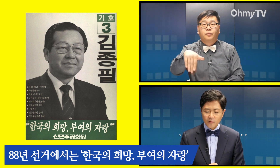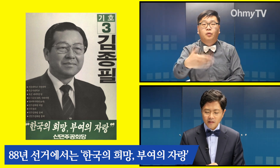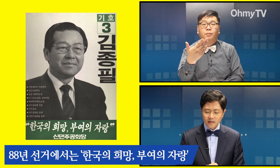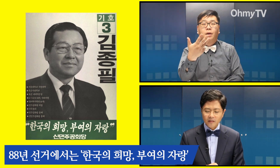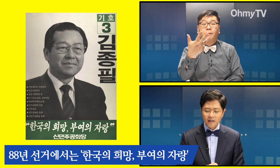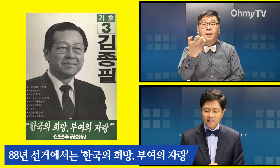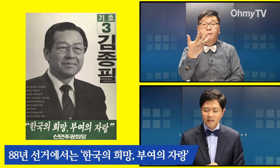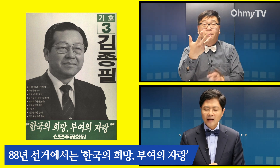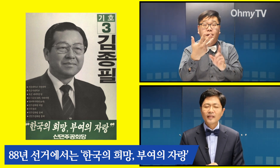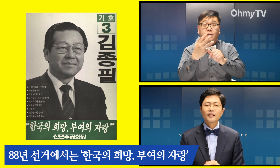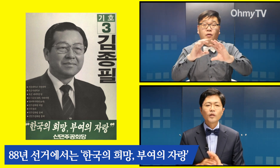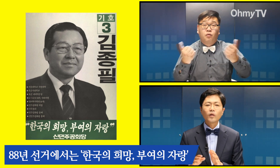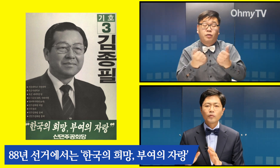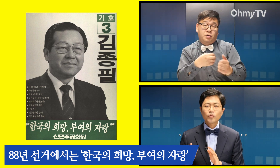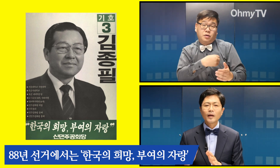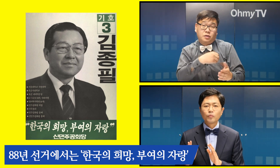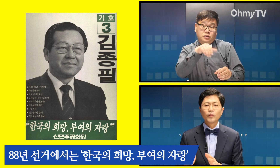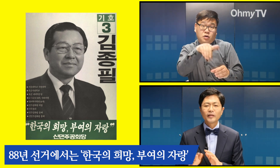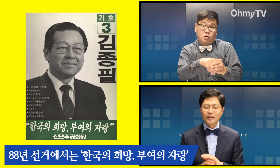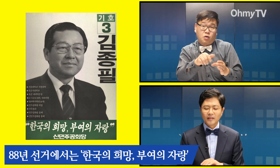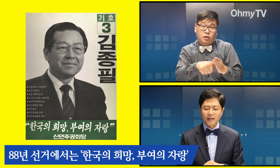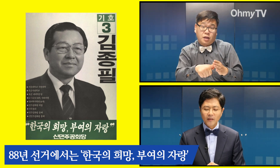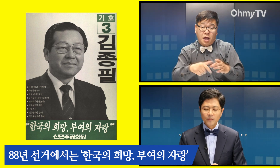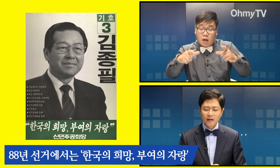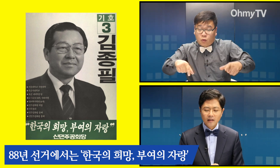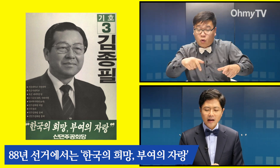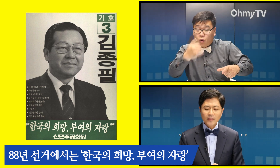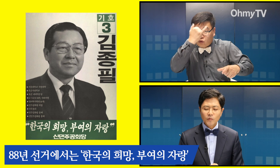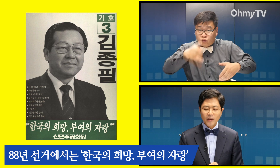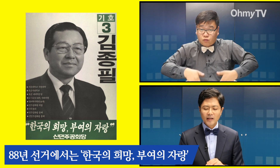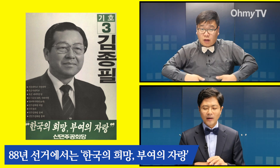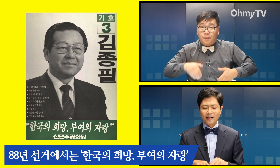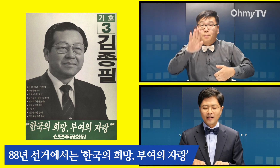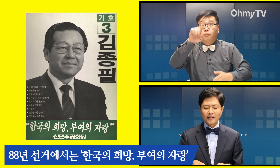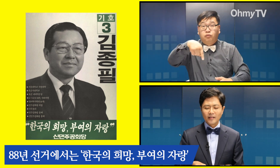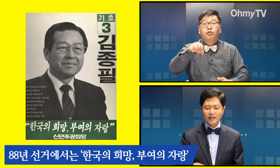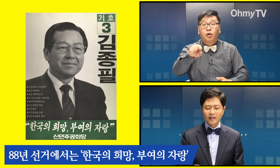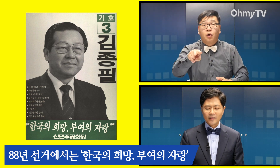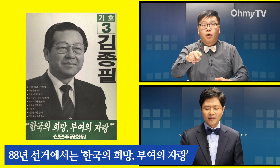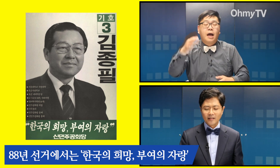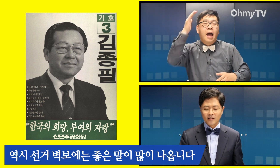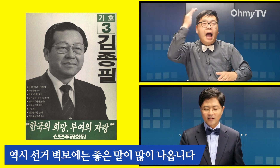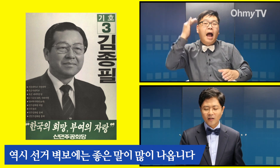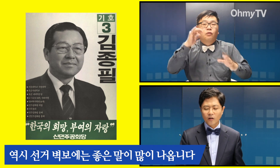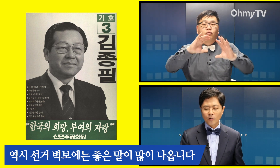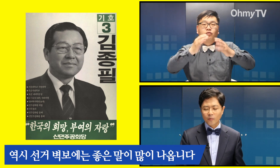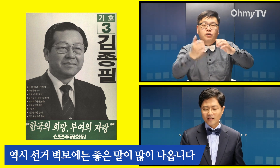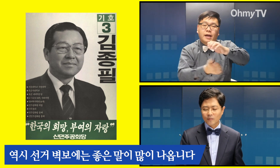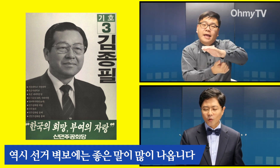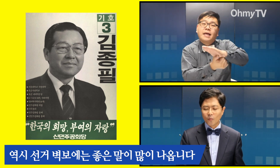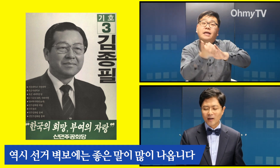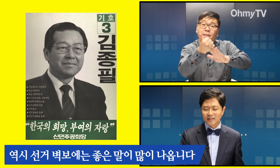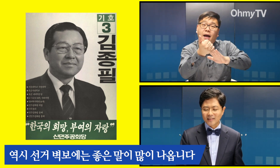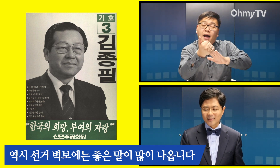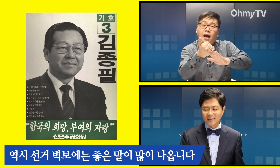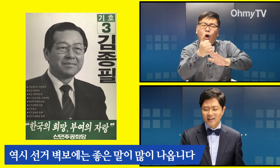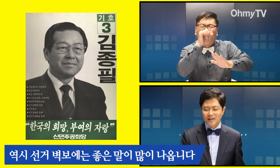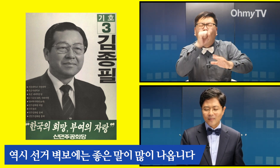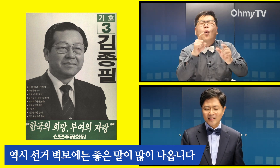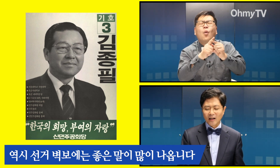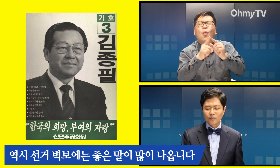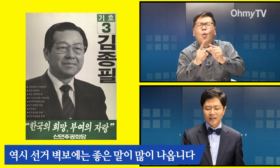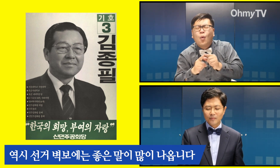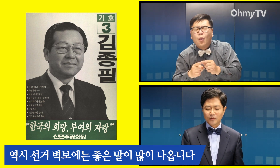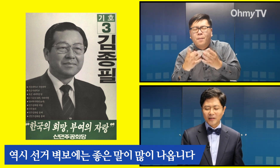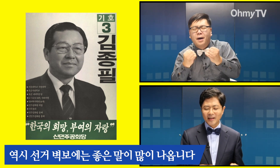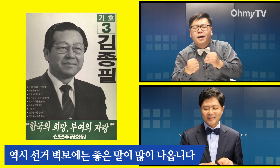88년에 국회의원 선거에서는 항상 지역구가 충남 부여셨는데요. 한국의 희망, 역시 선거법부에 참 좋은 말들이